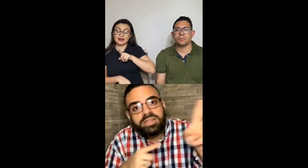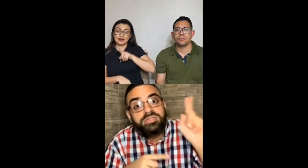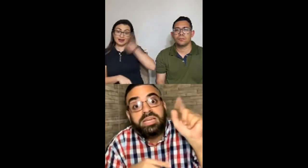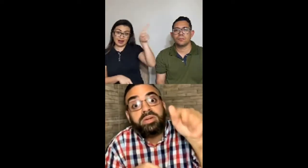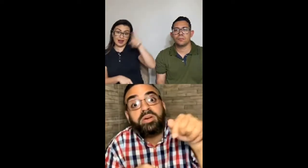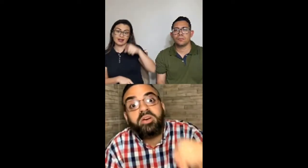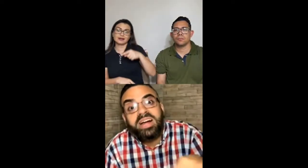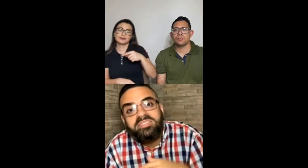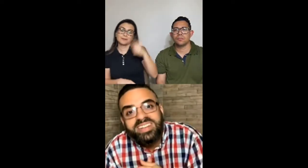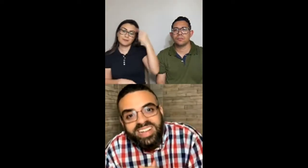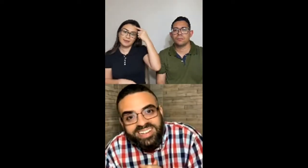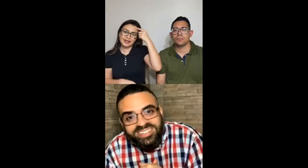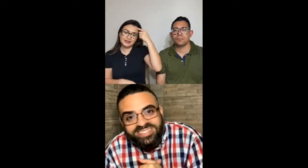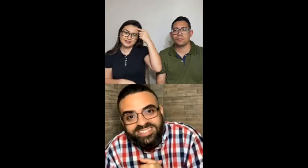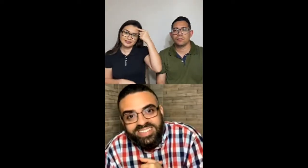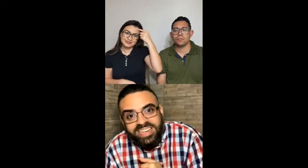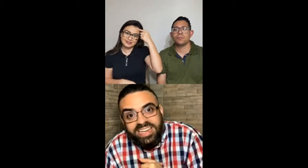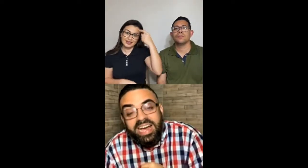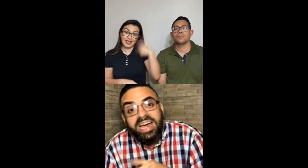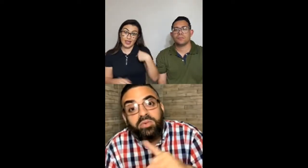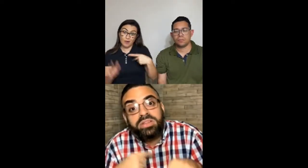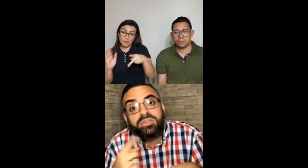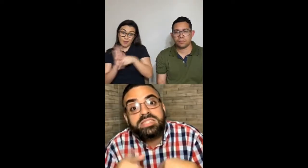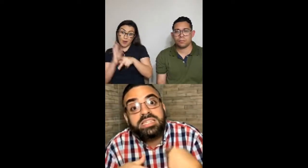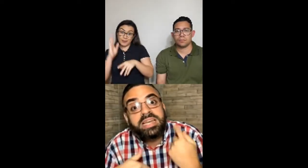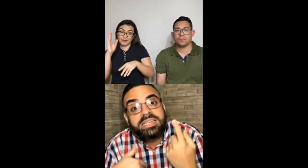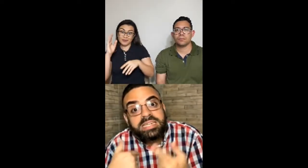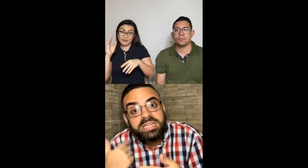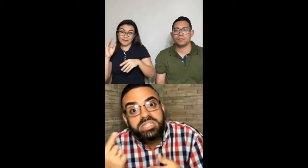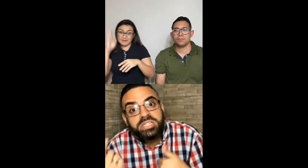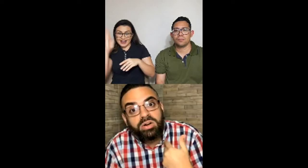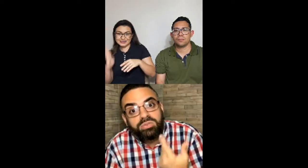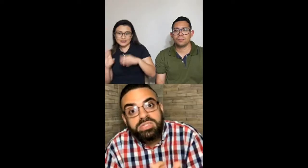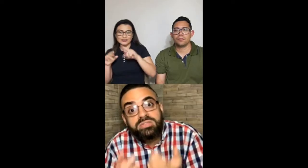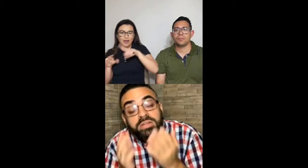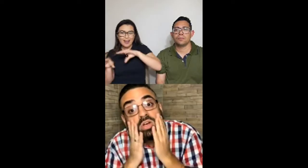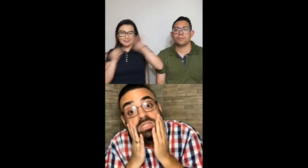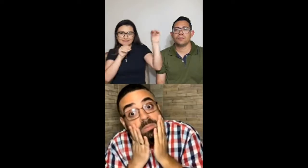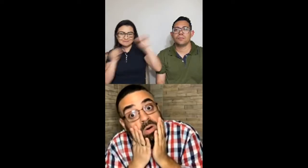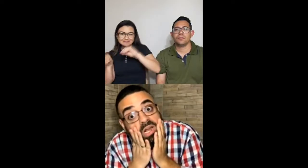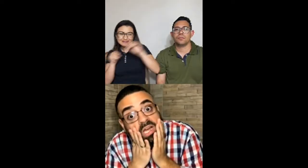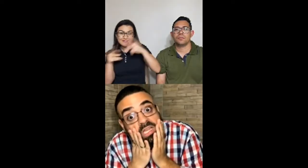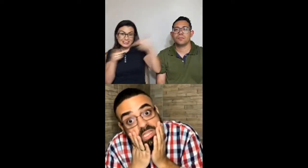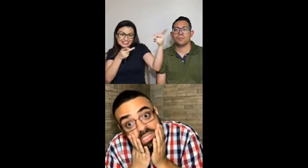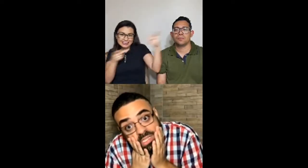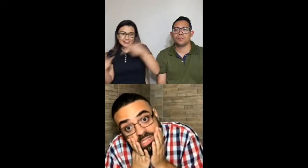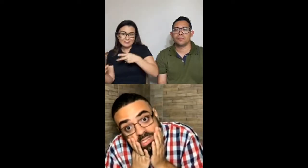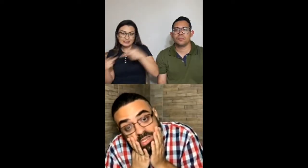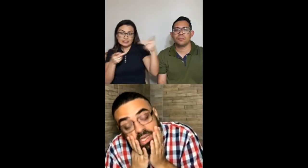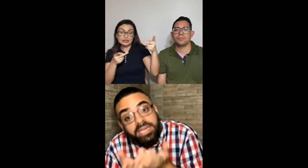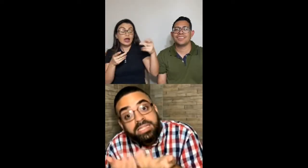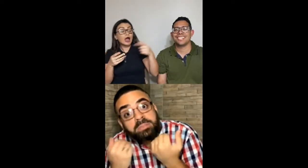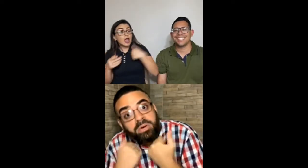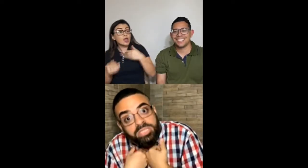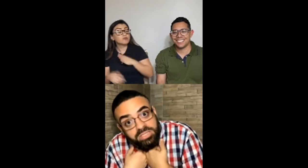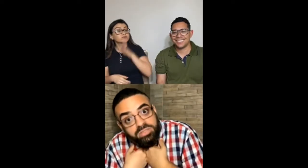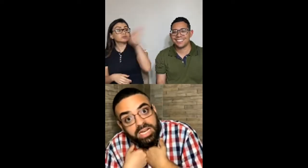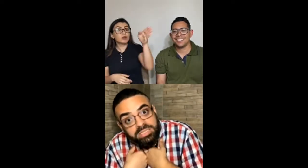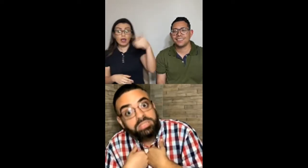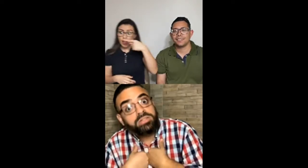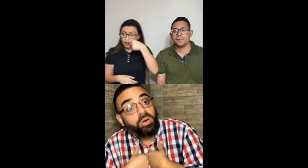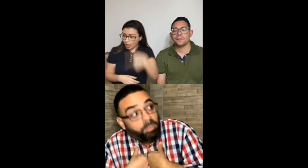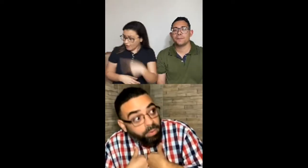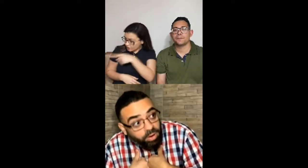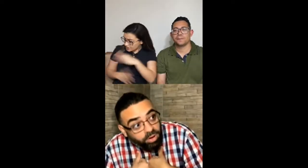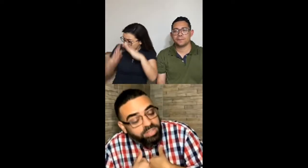eu a participar lá, o pessoal achando que eu vinha do Brasil toda a vida. Eles não sabiam que eu morava lá. Aí quando eu visitei as igrejas